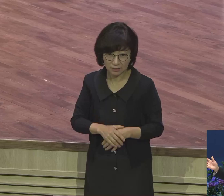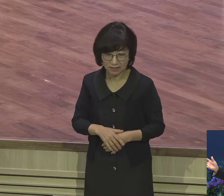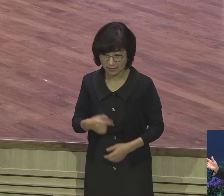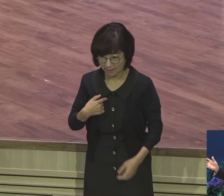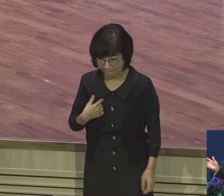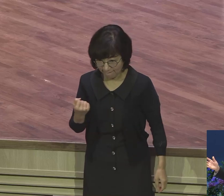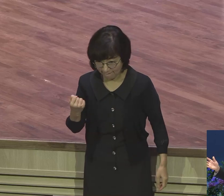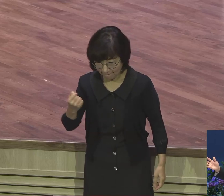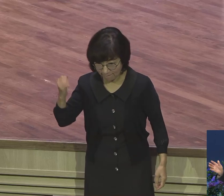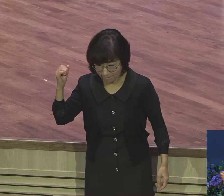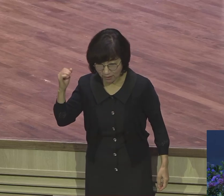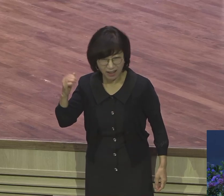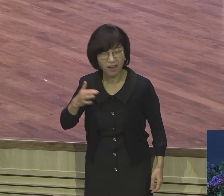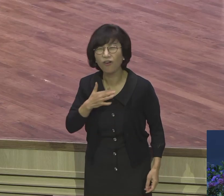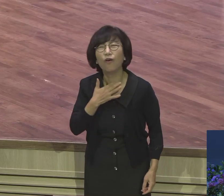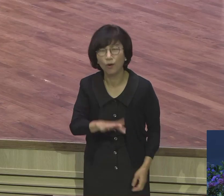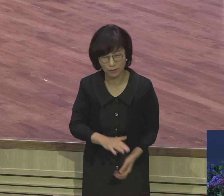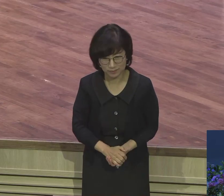아무도 없어요.